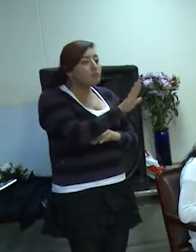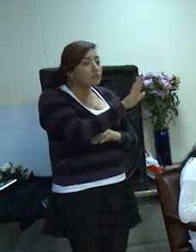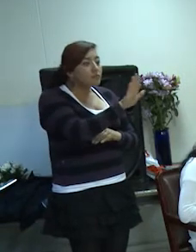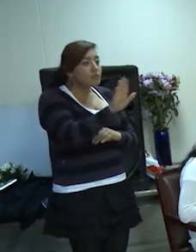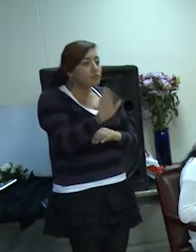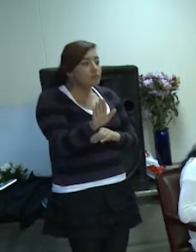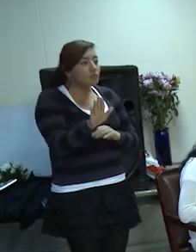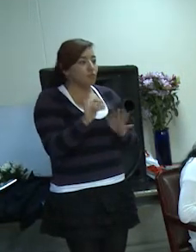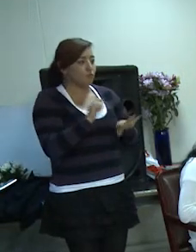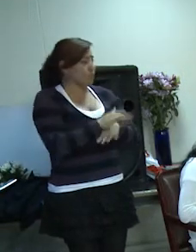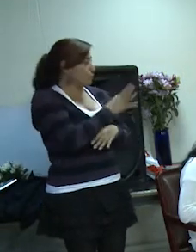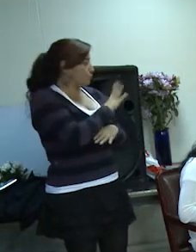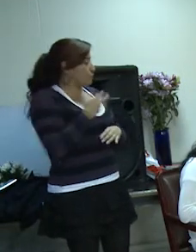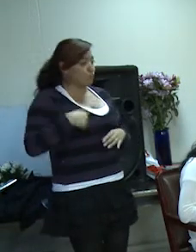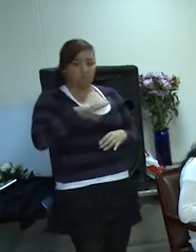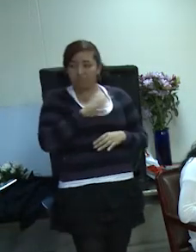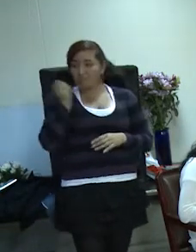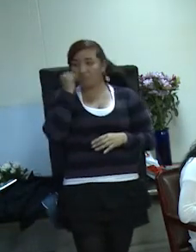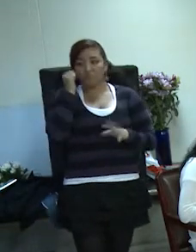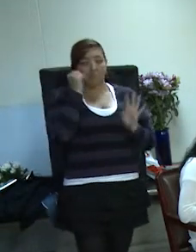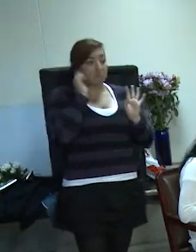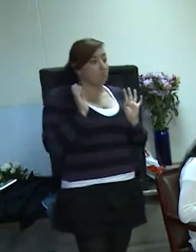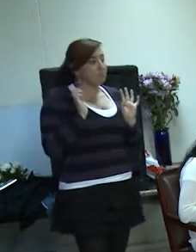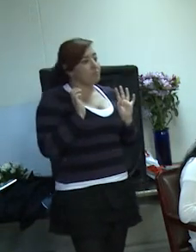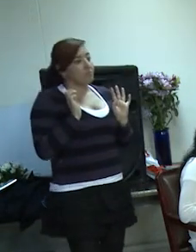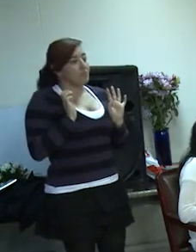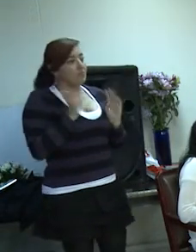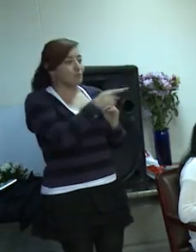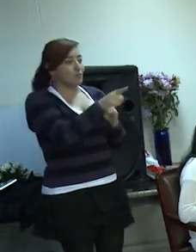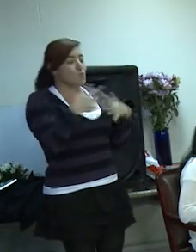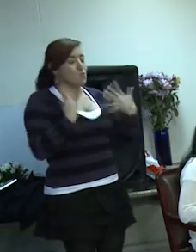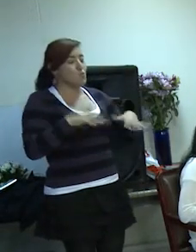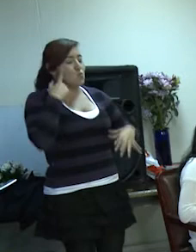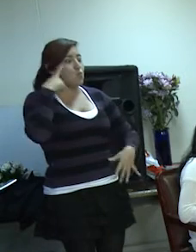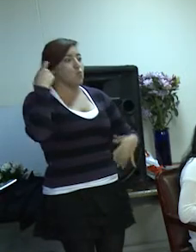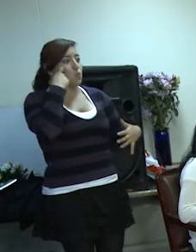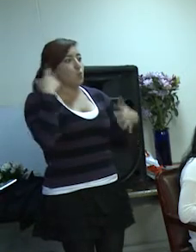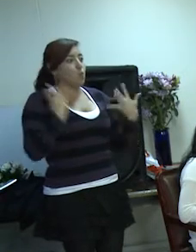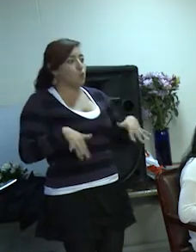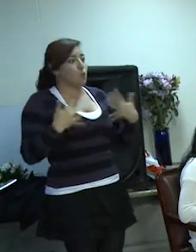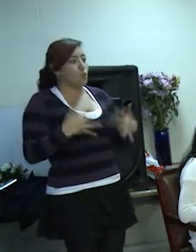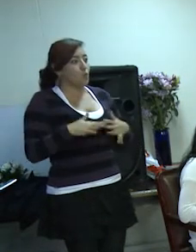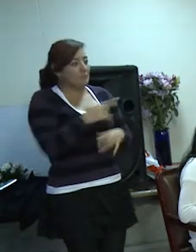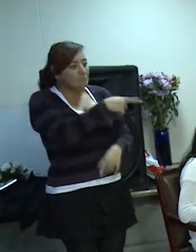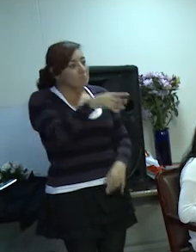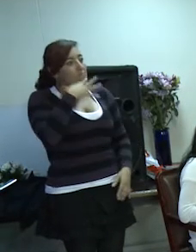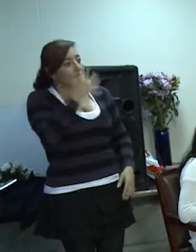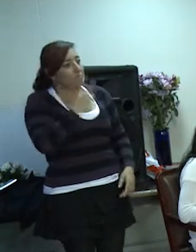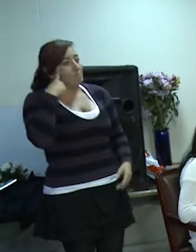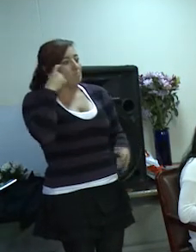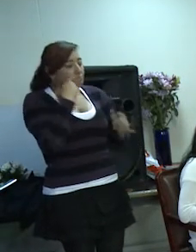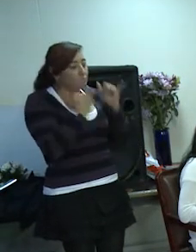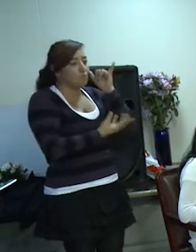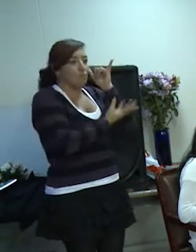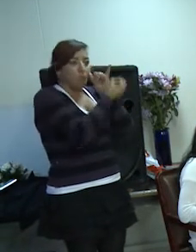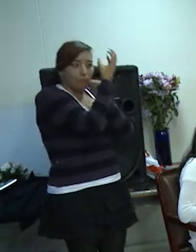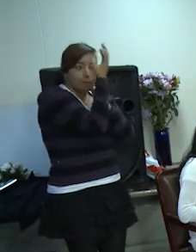como cuerpo docente, creo que son todo un reto, ¿sí? Son todo un reto